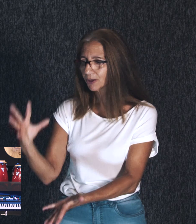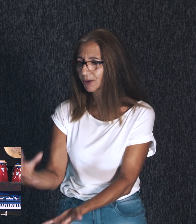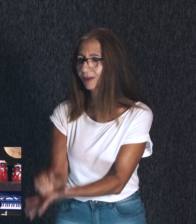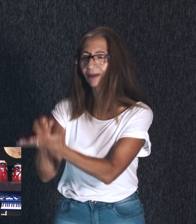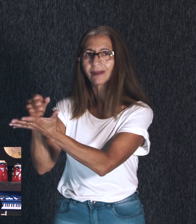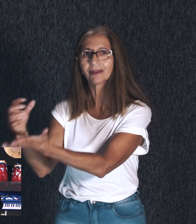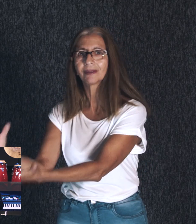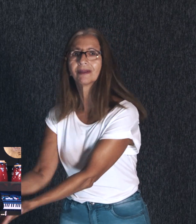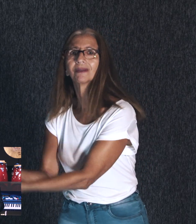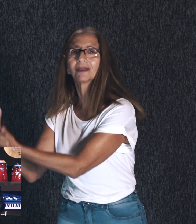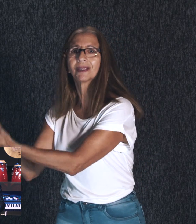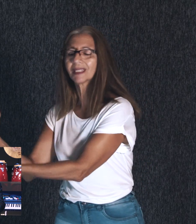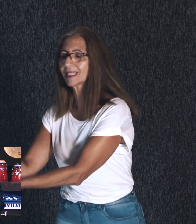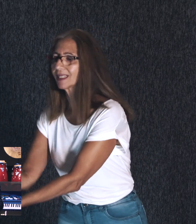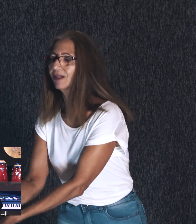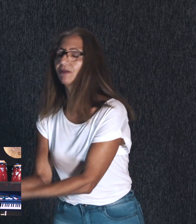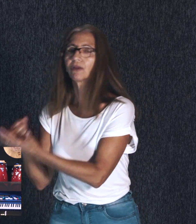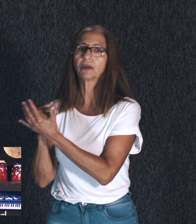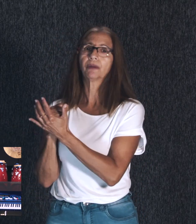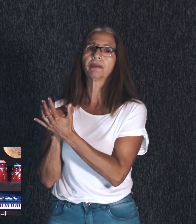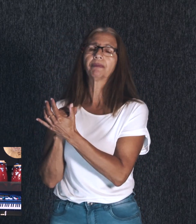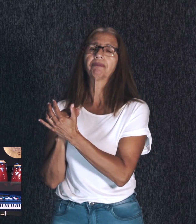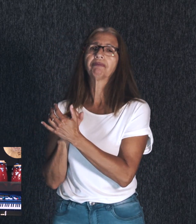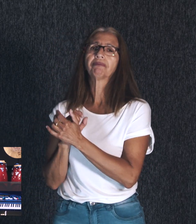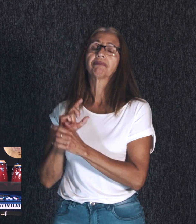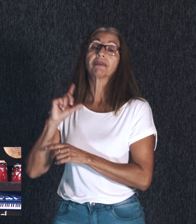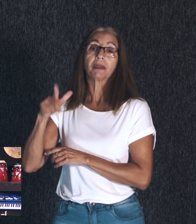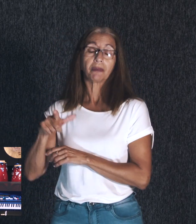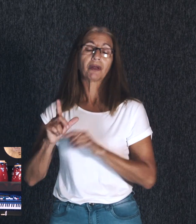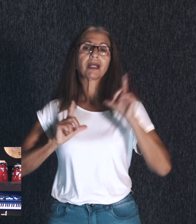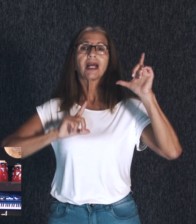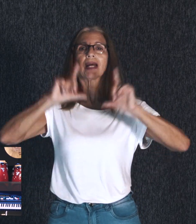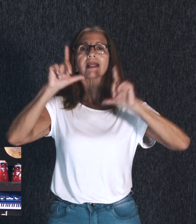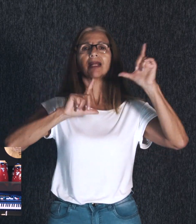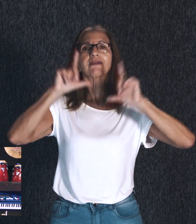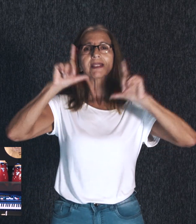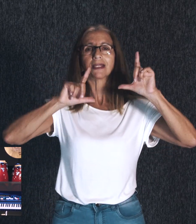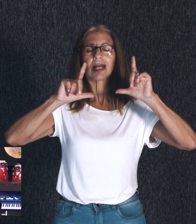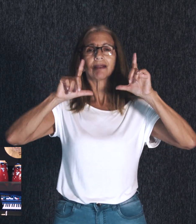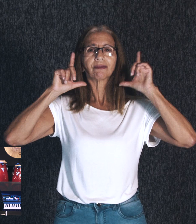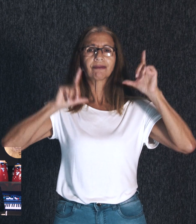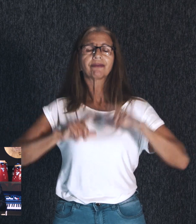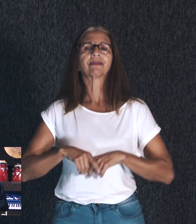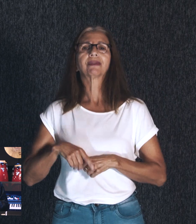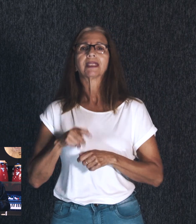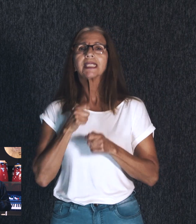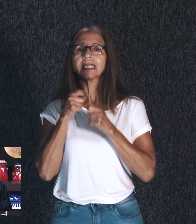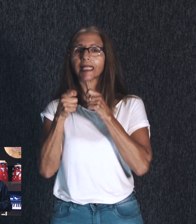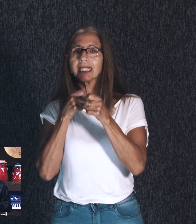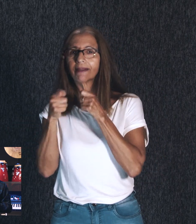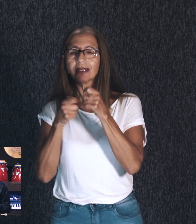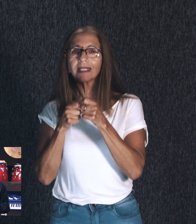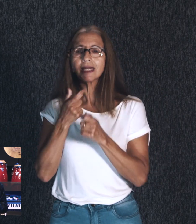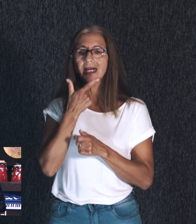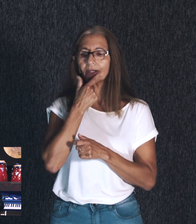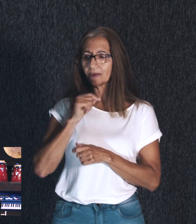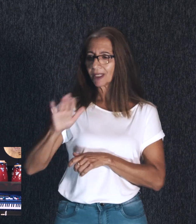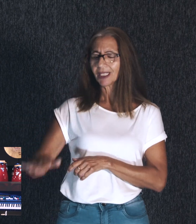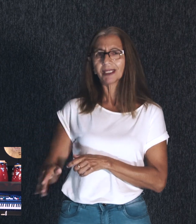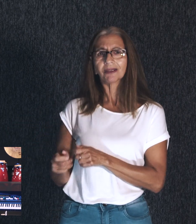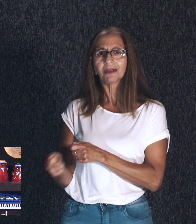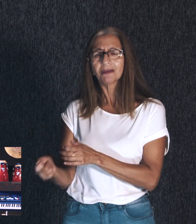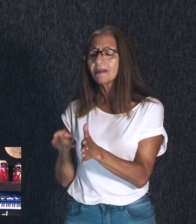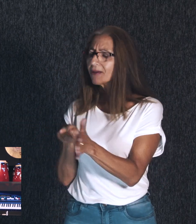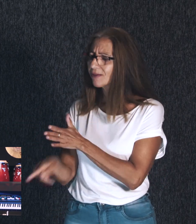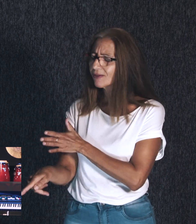Quando a rede de televisão veio entrevistar aquele menino e perguntou se ele havia ficado com medo, aquele menino deu uma